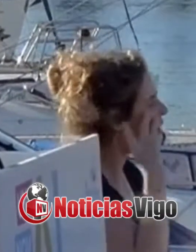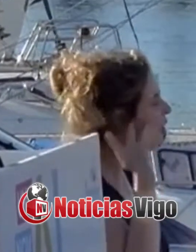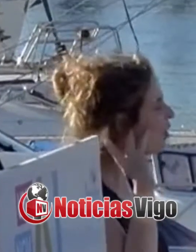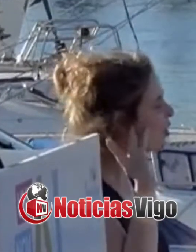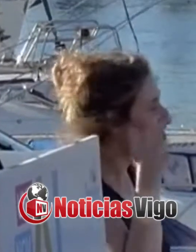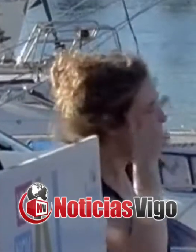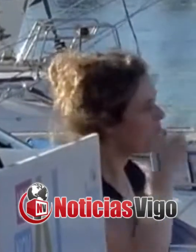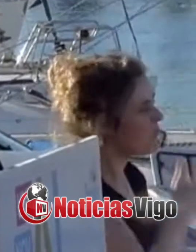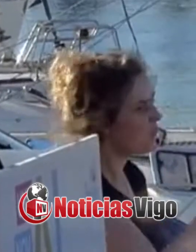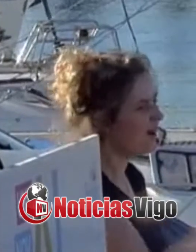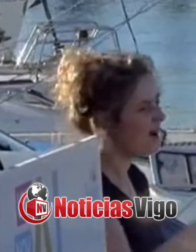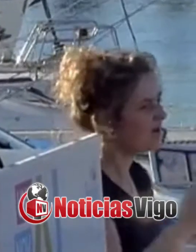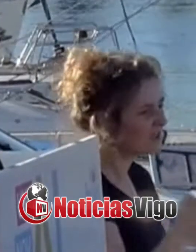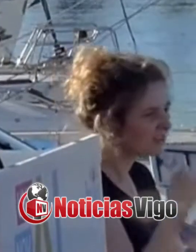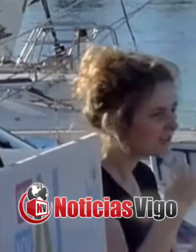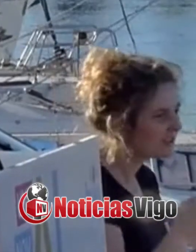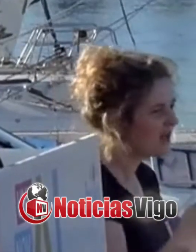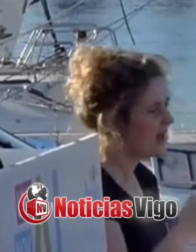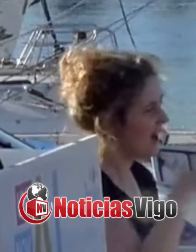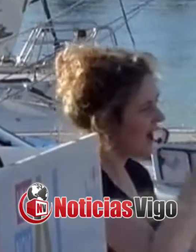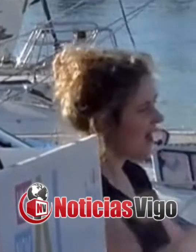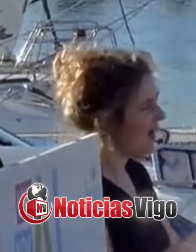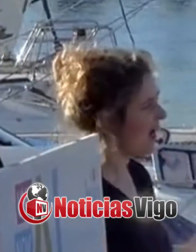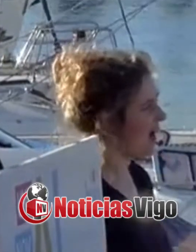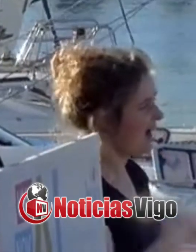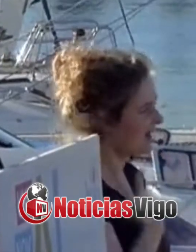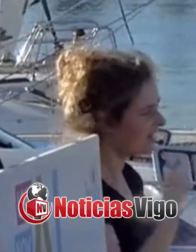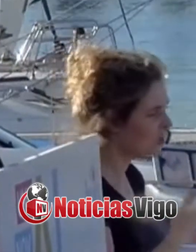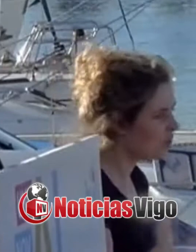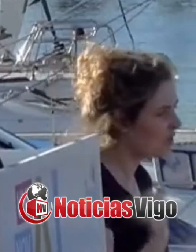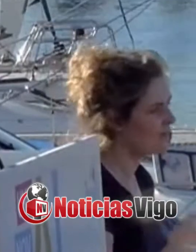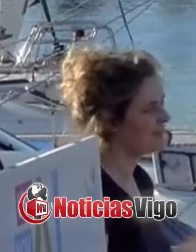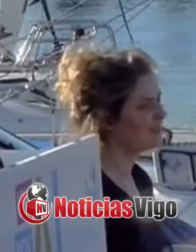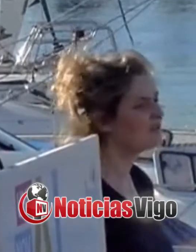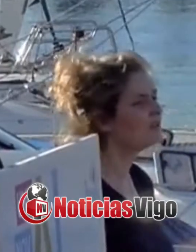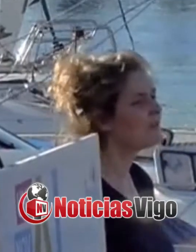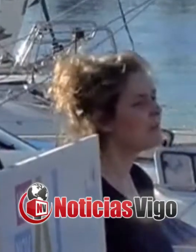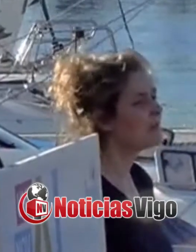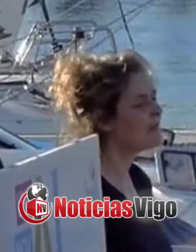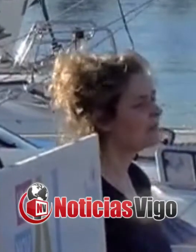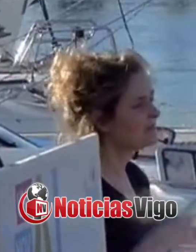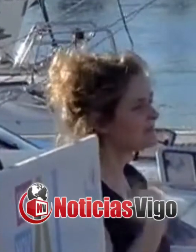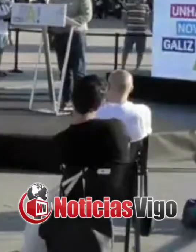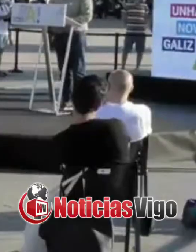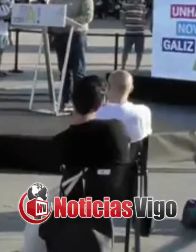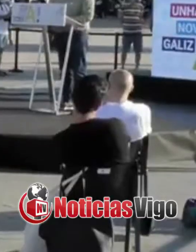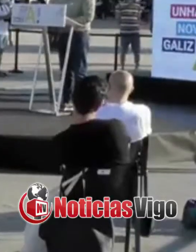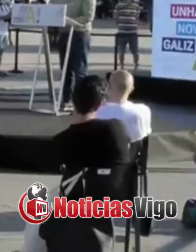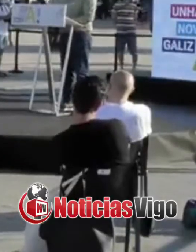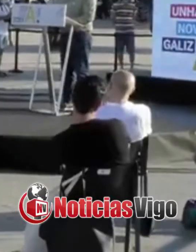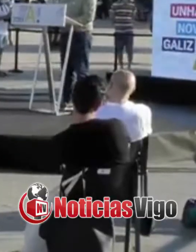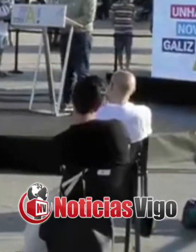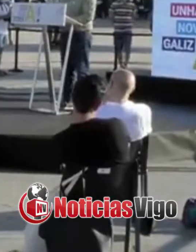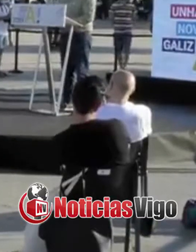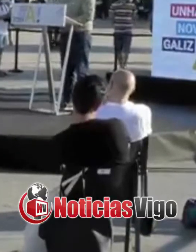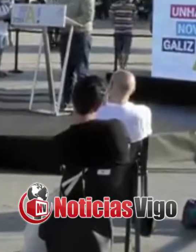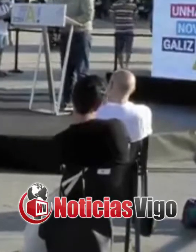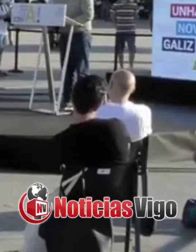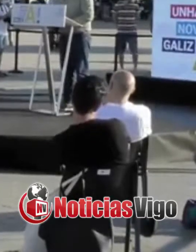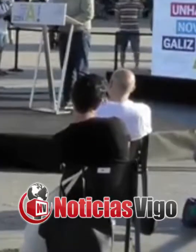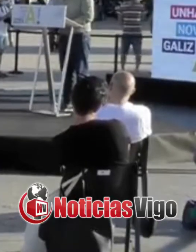pobo traballador, da xente humilde e honrada, que ergueu un país, que